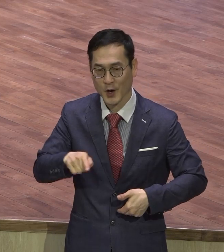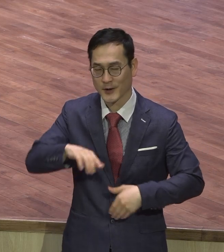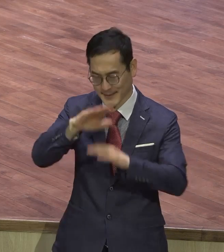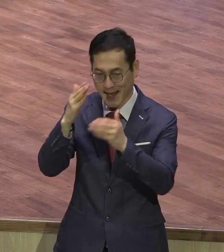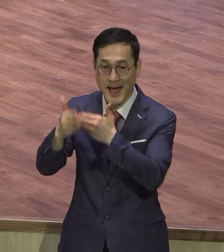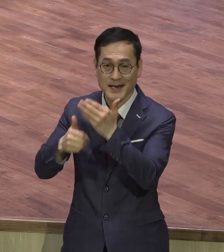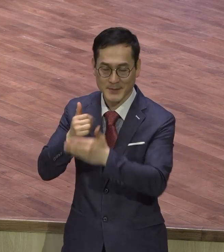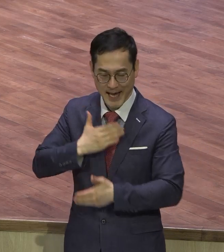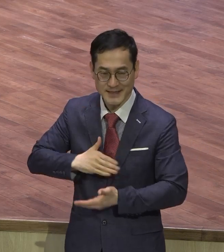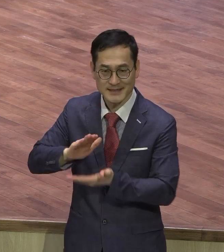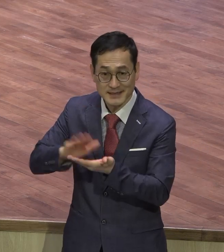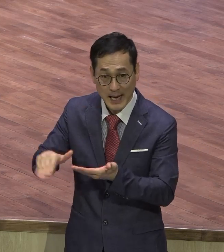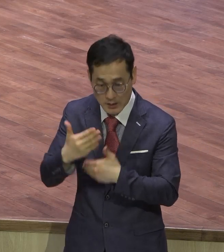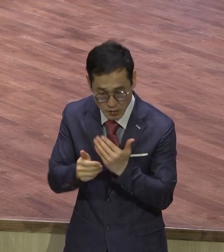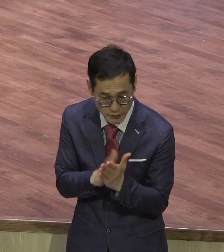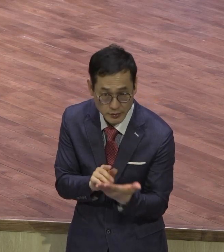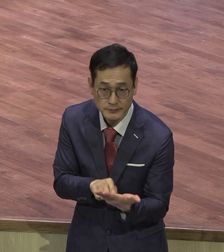그 말씀했어요.